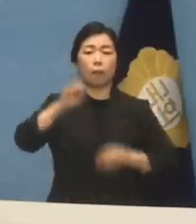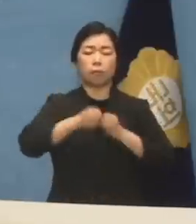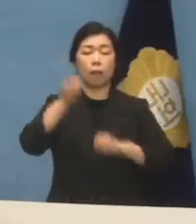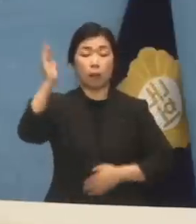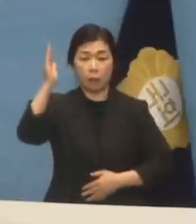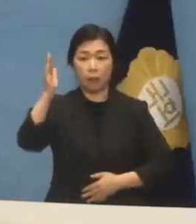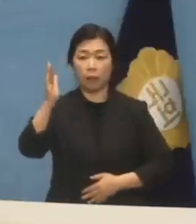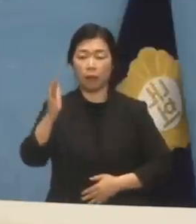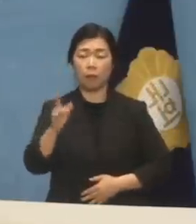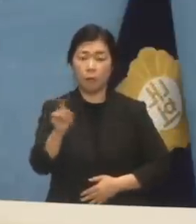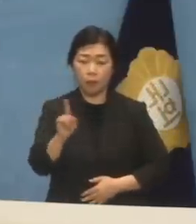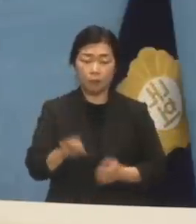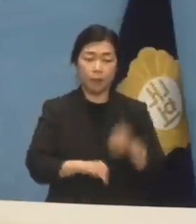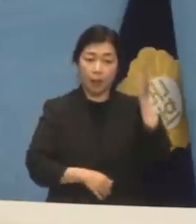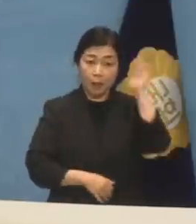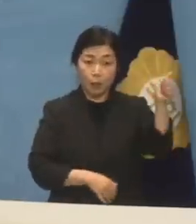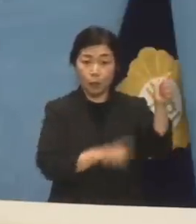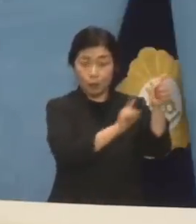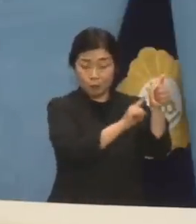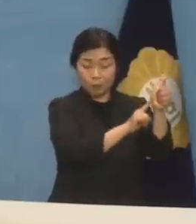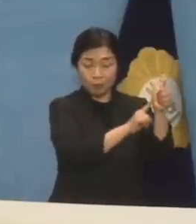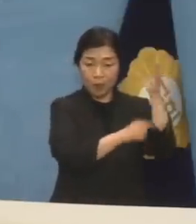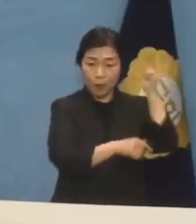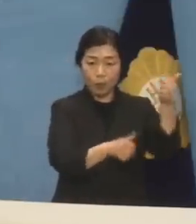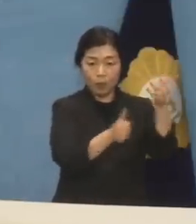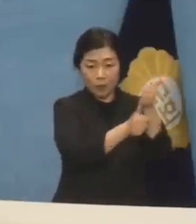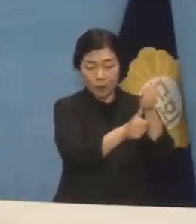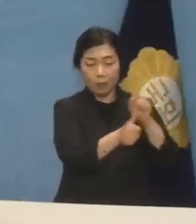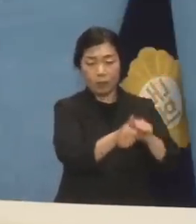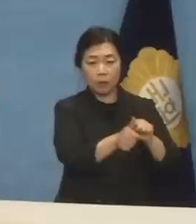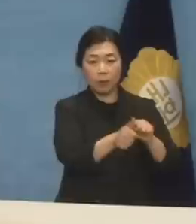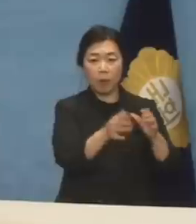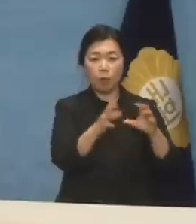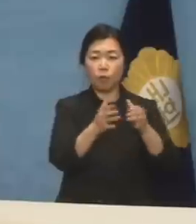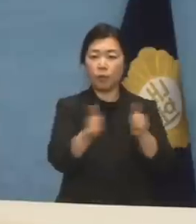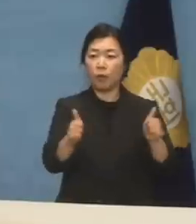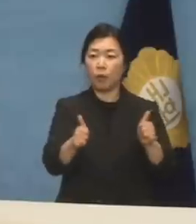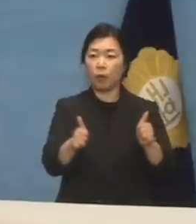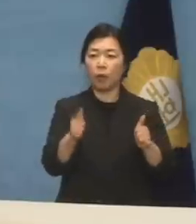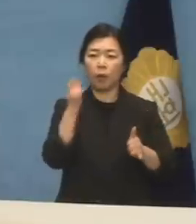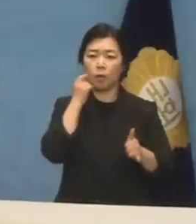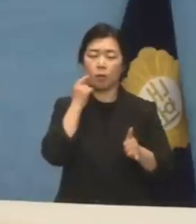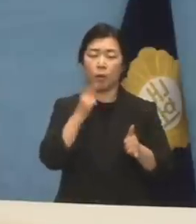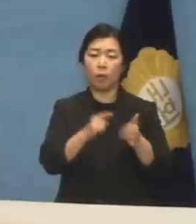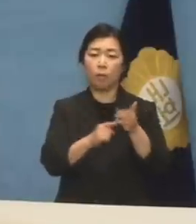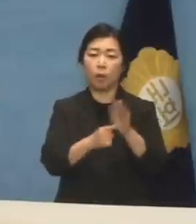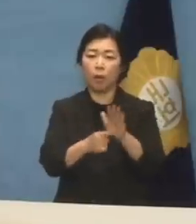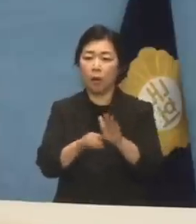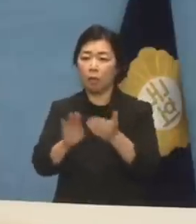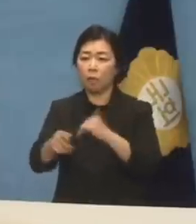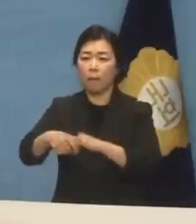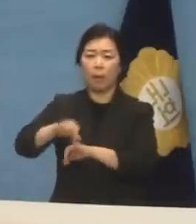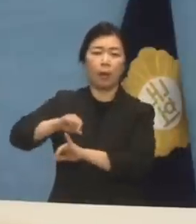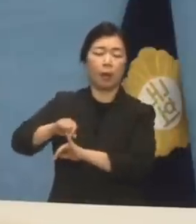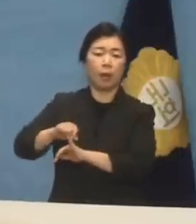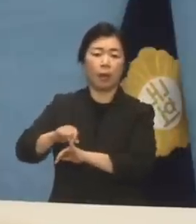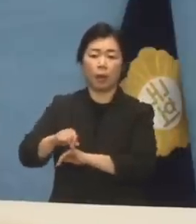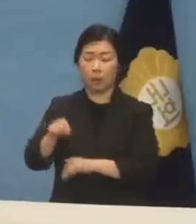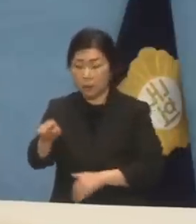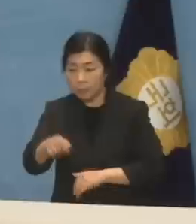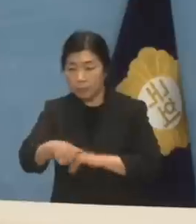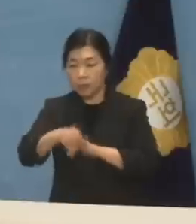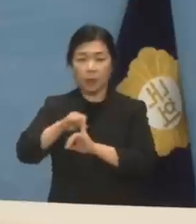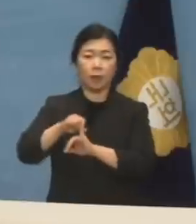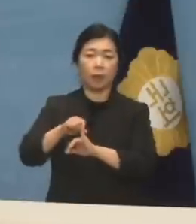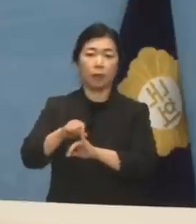사건은 간단합니다. 대통령실이 국민들께 대놓고 거짓말을 했고 그것이 바로 발각된 사건입니다. 있을